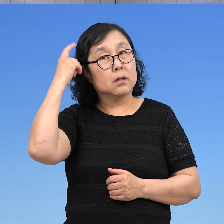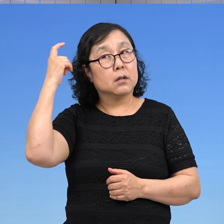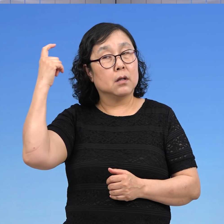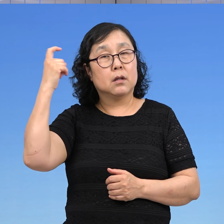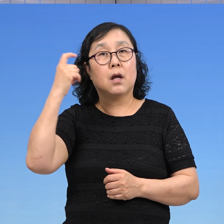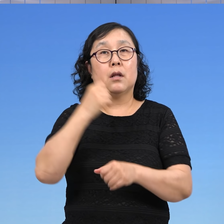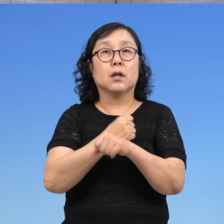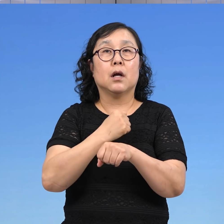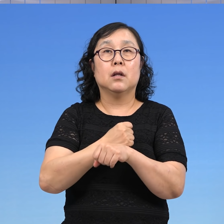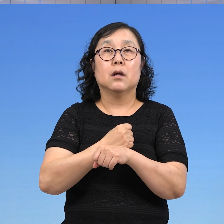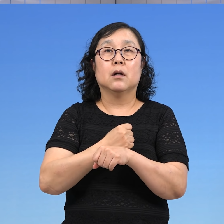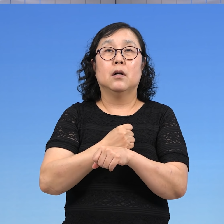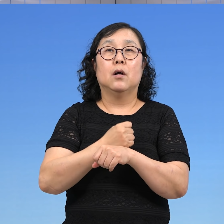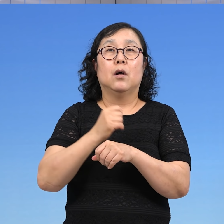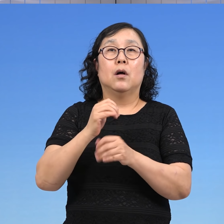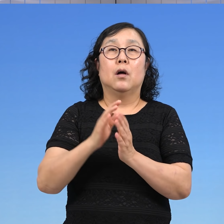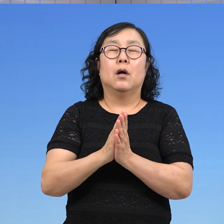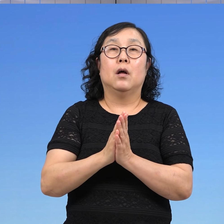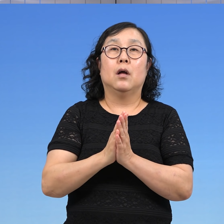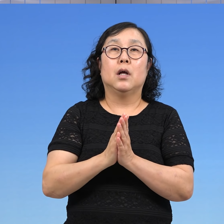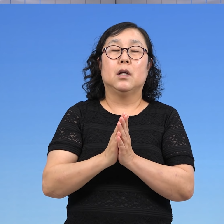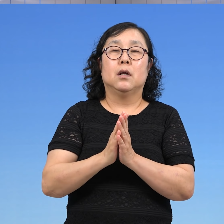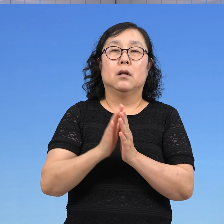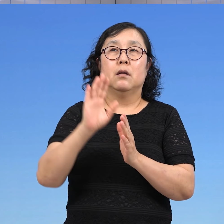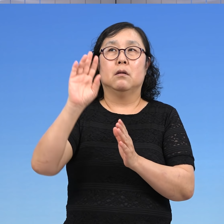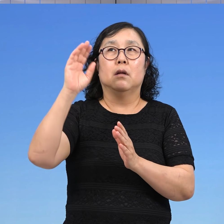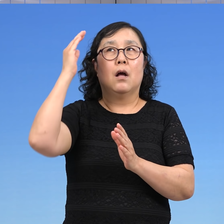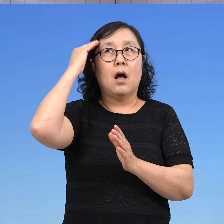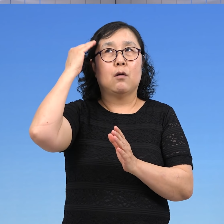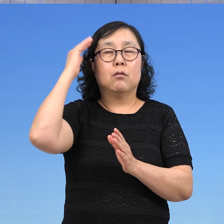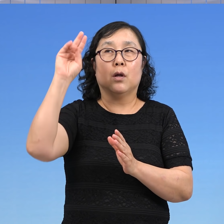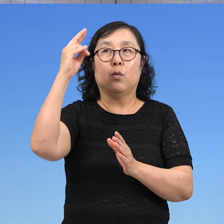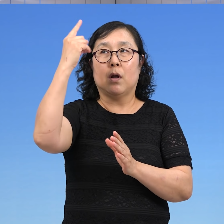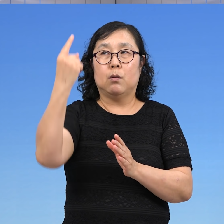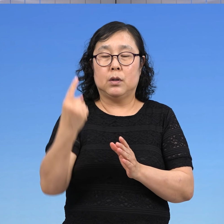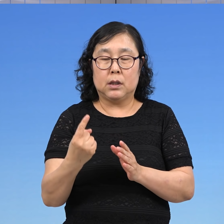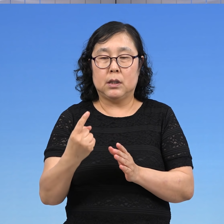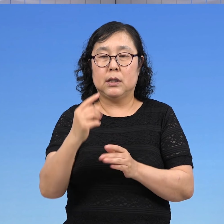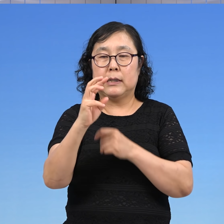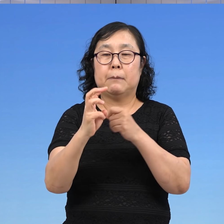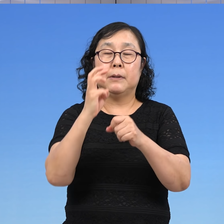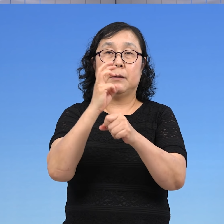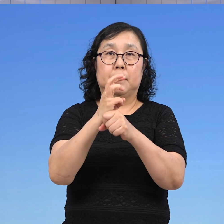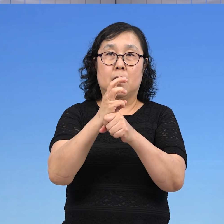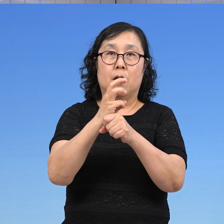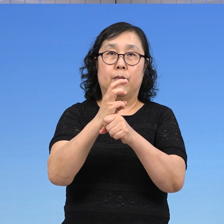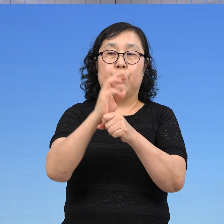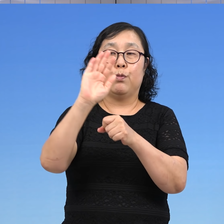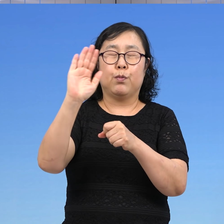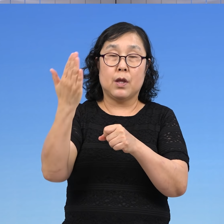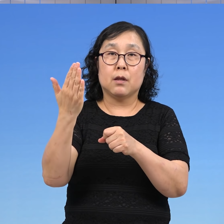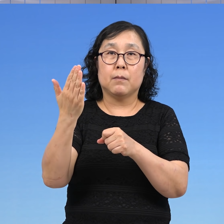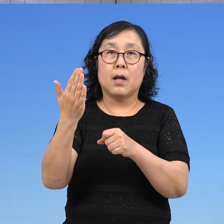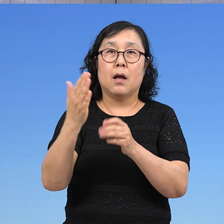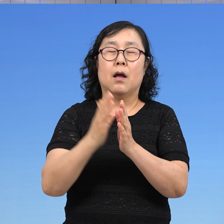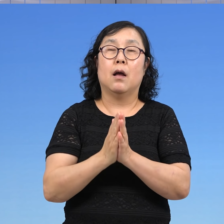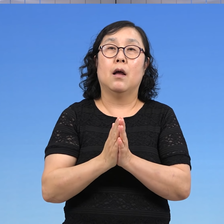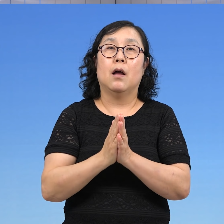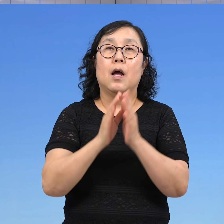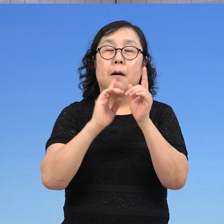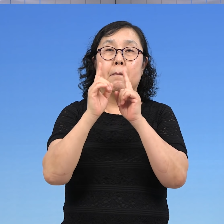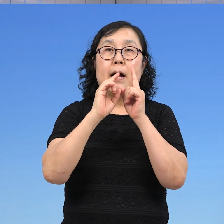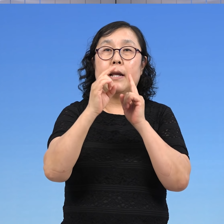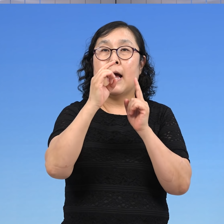보니까 그 역이민 한 이후로 또 내가 딱 30년 때 째 거든요 그 삼십 년이 이게 이게